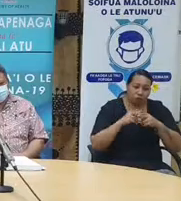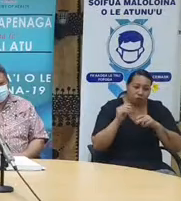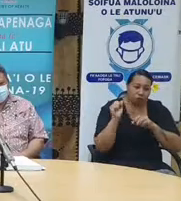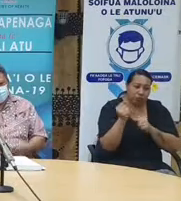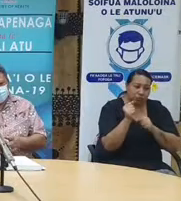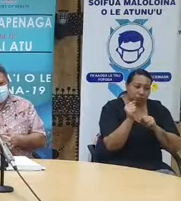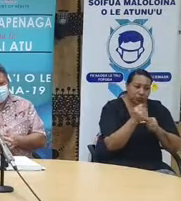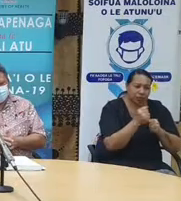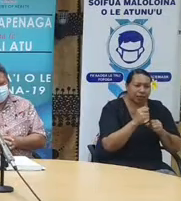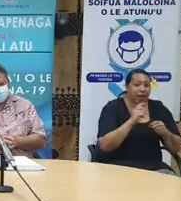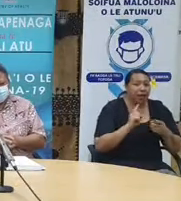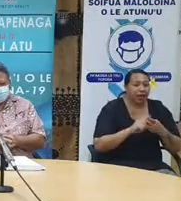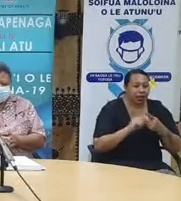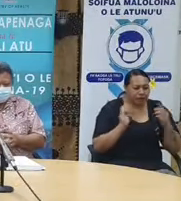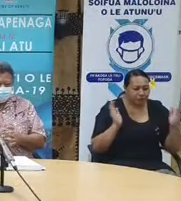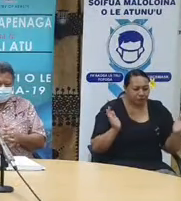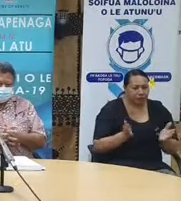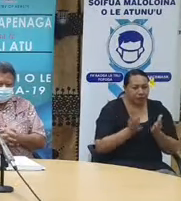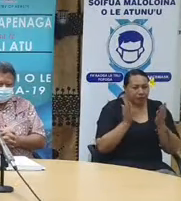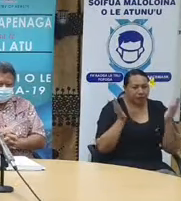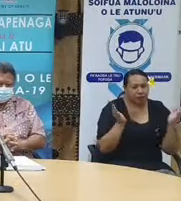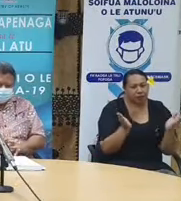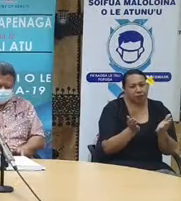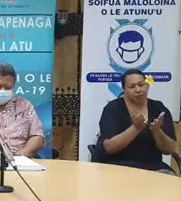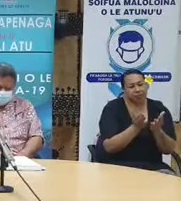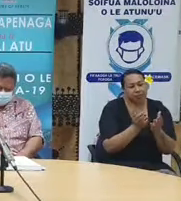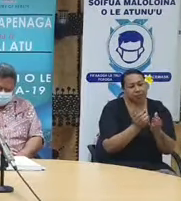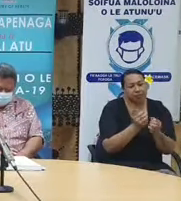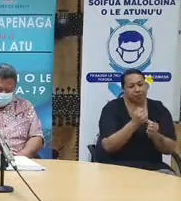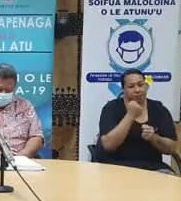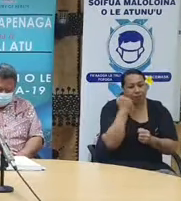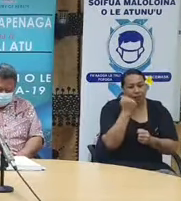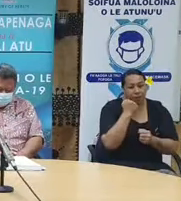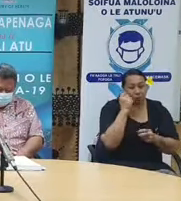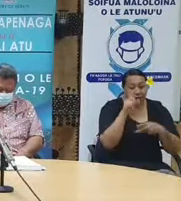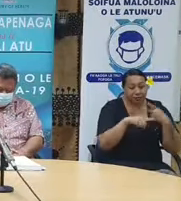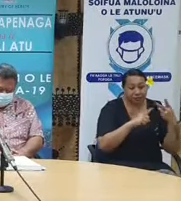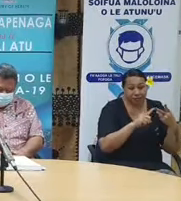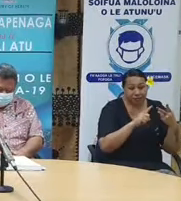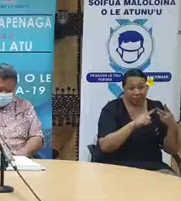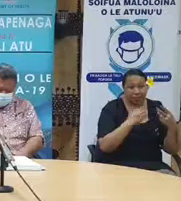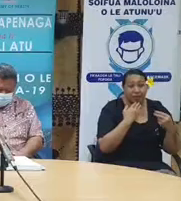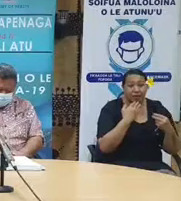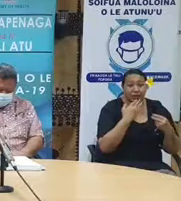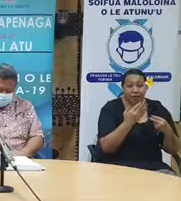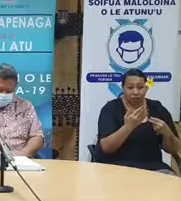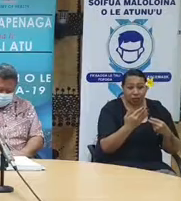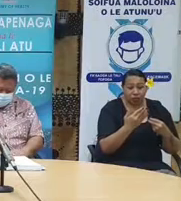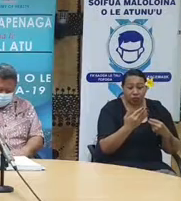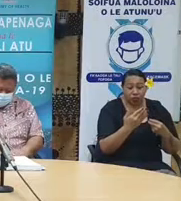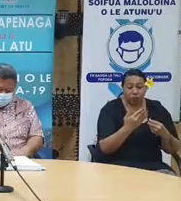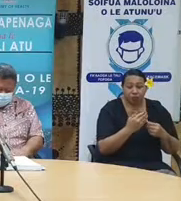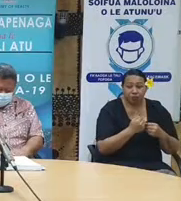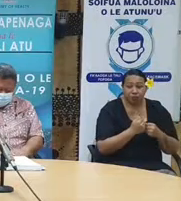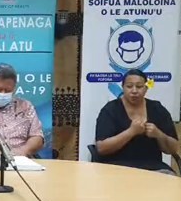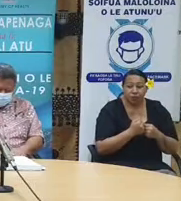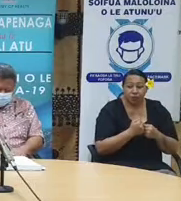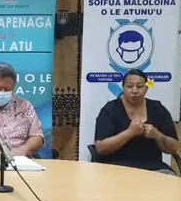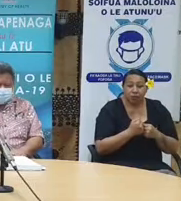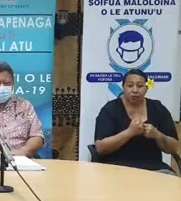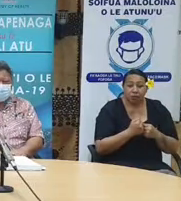le tosi mai ia sa mo o lo manuia ai fa fitai lo na lua e fa fitai atu e